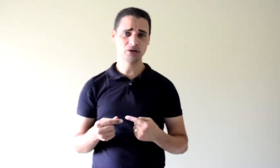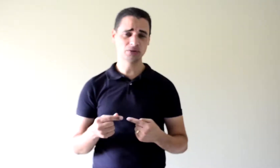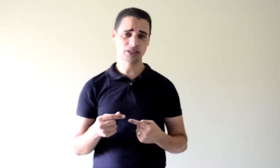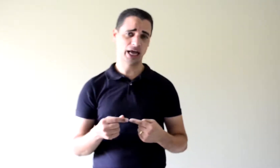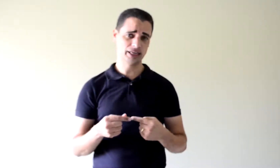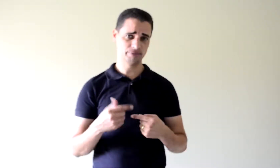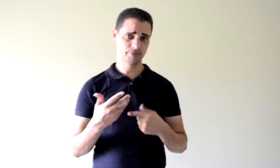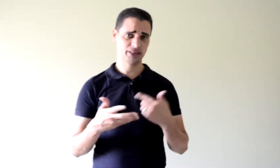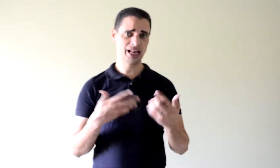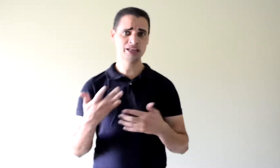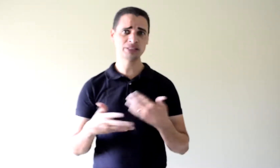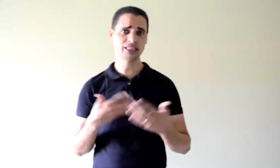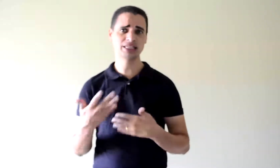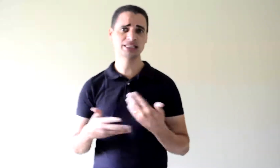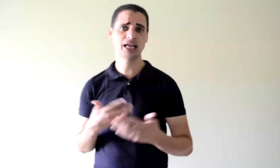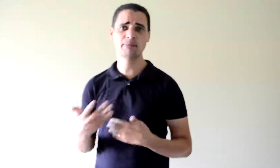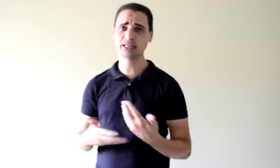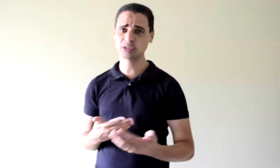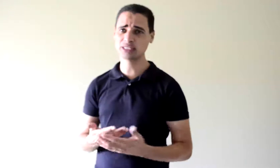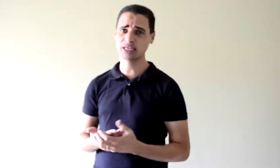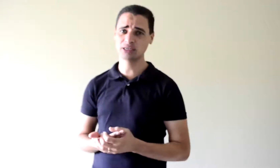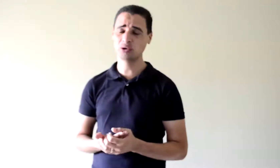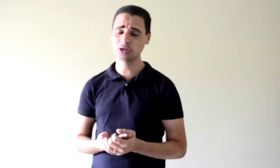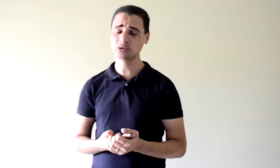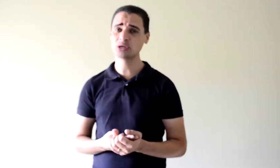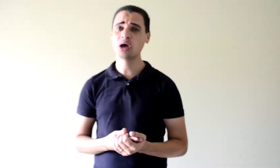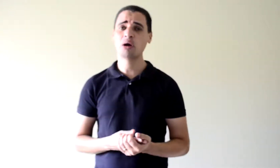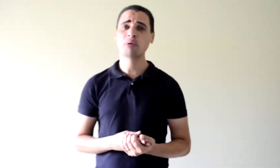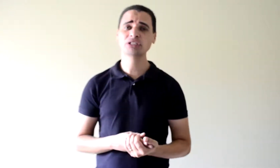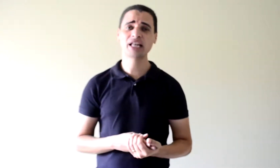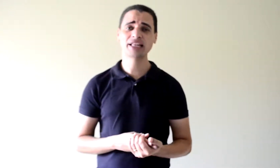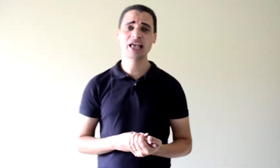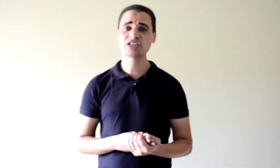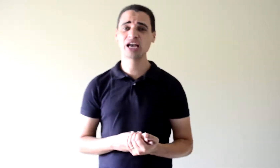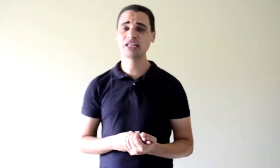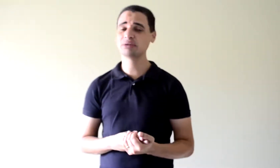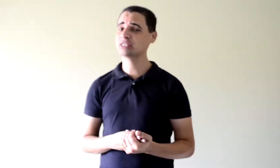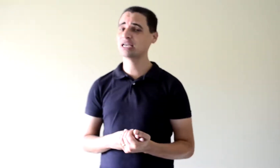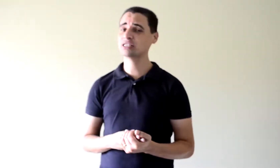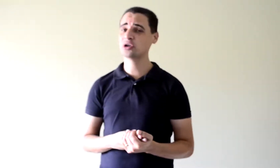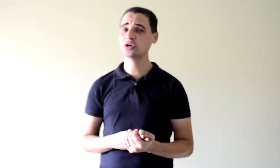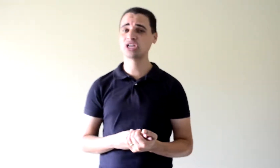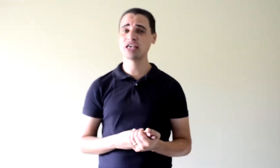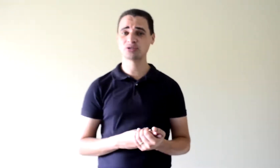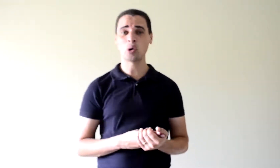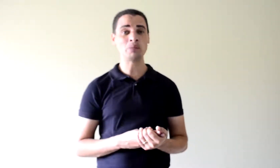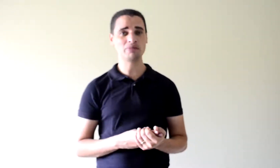icônicos, na língua de sinais está repleto de sinais icônicos, pode dar a ideia de que a língua de sinais é só gesto ou mímica,